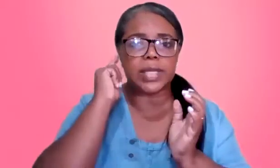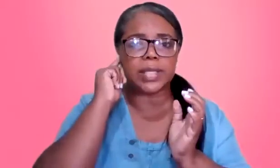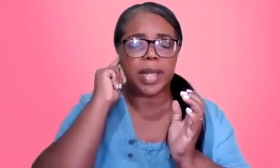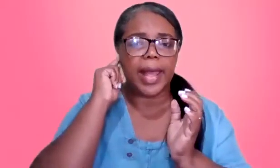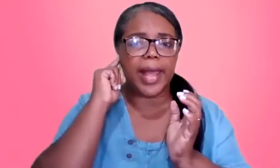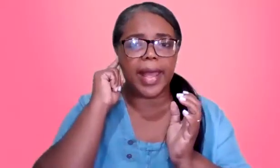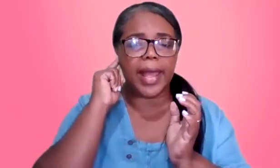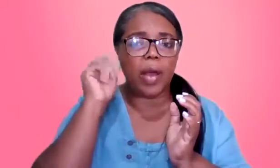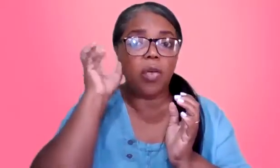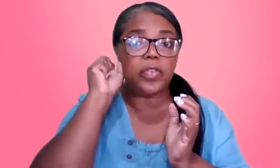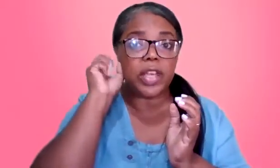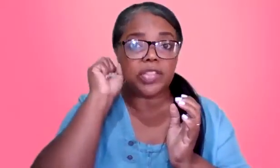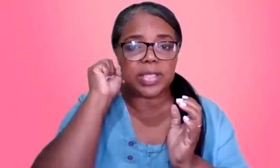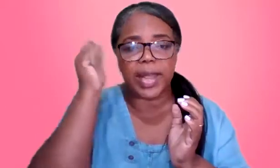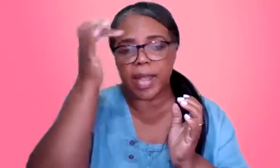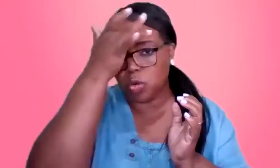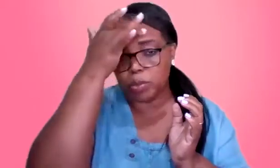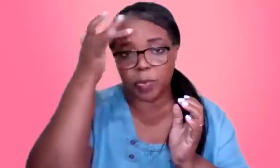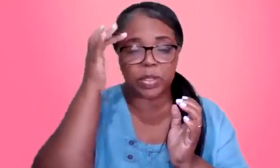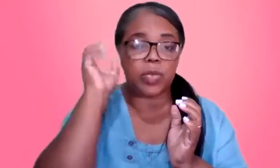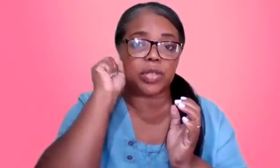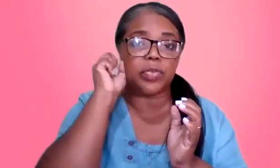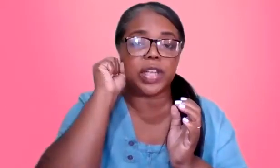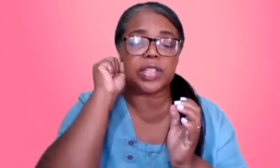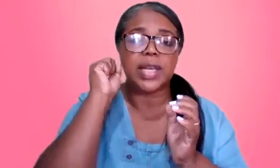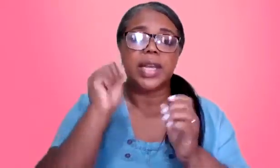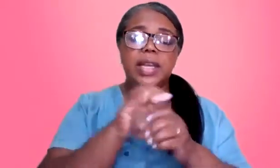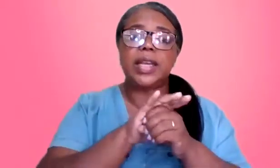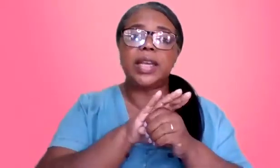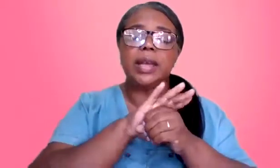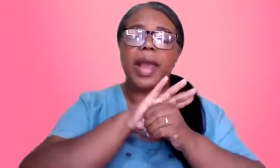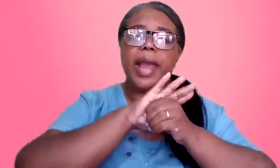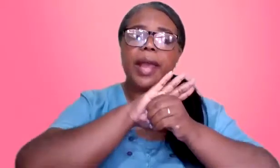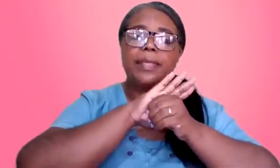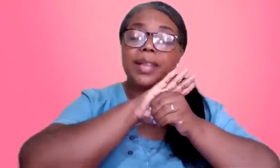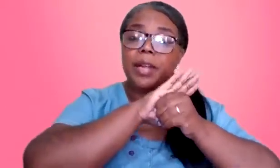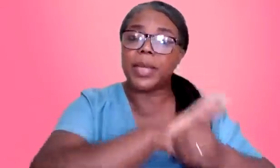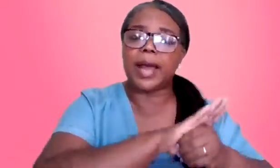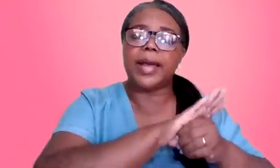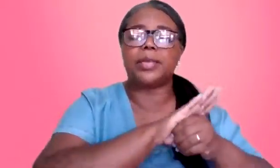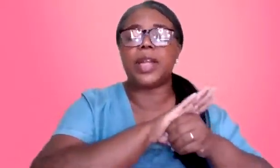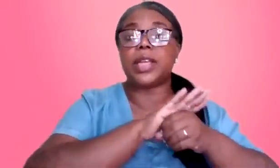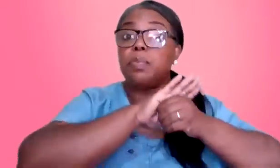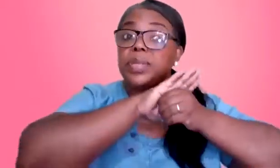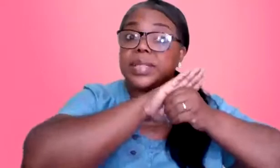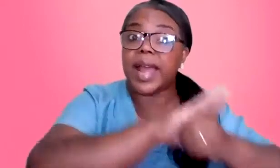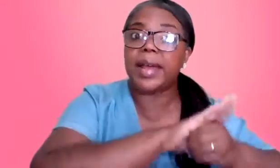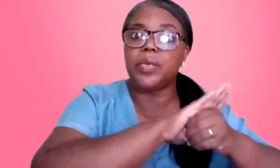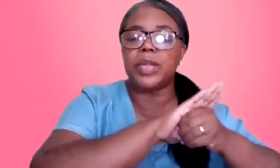pessoas ouvintes, né? Um grupo de pessoas ouvintes que determinaram, né? Que impuseram isso